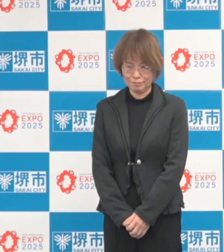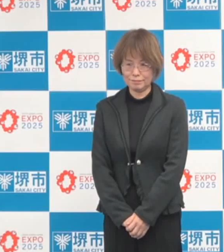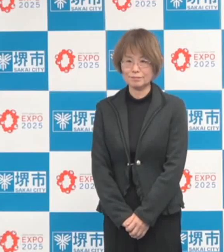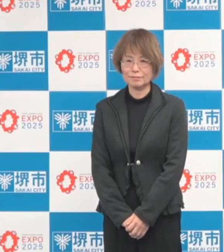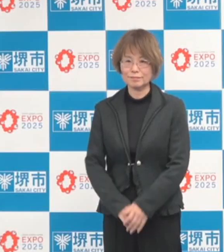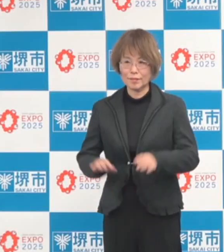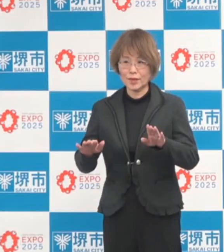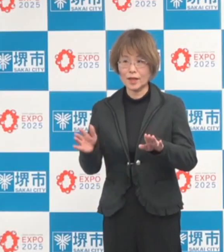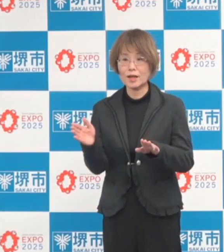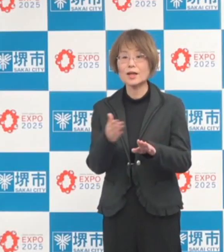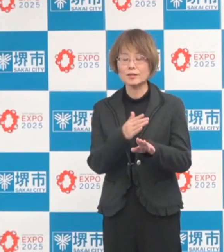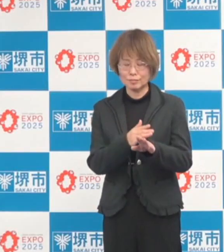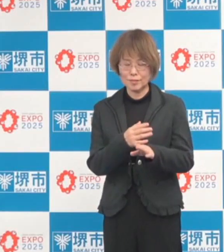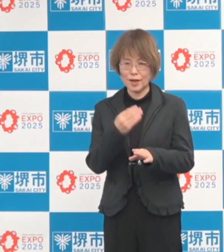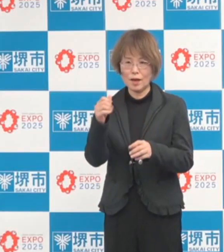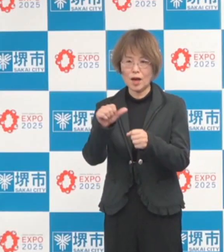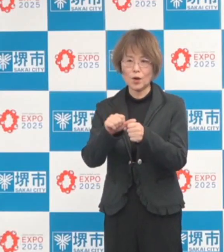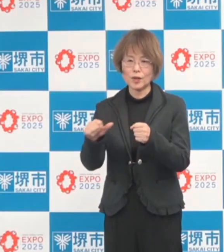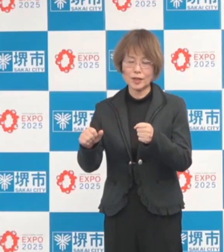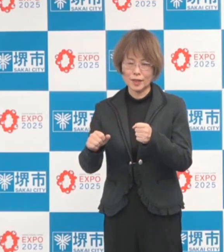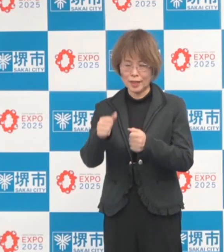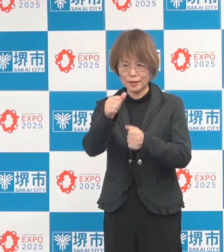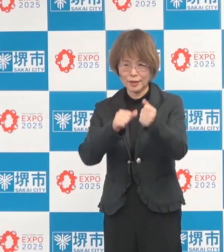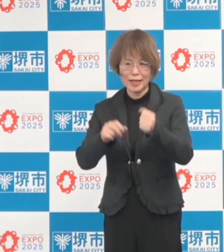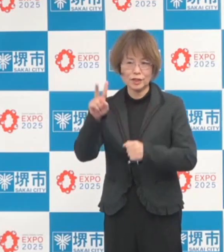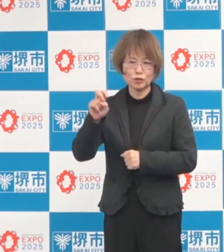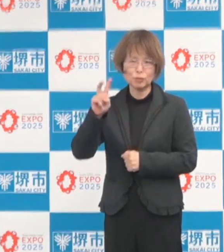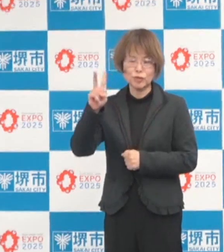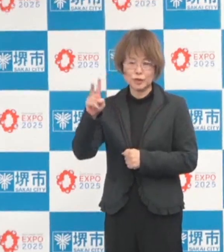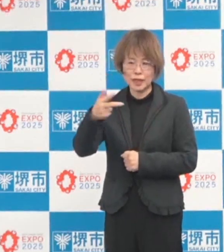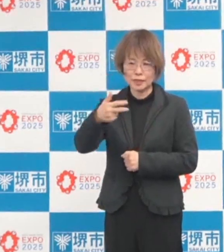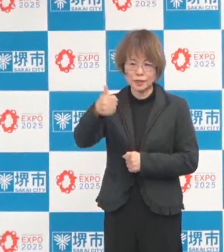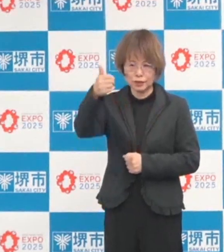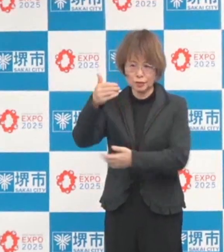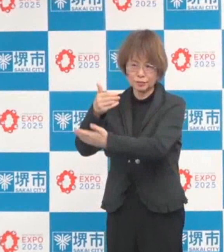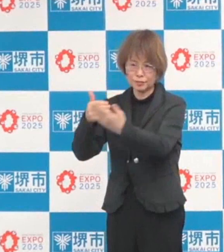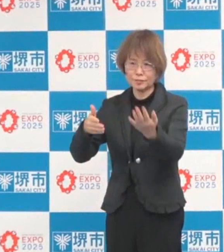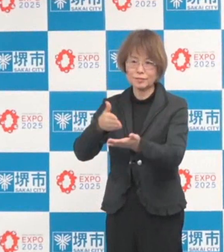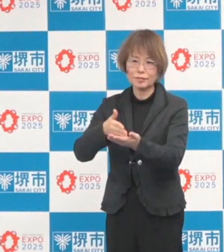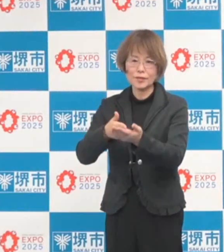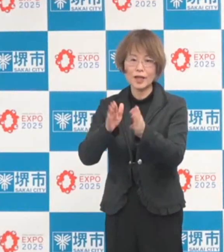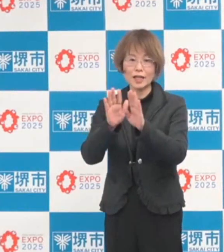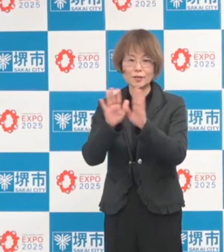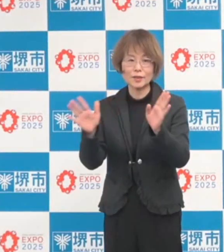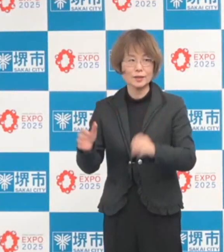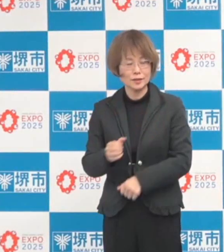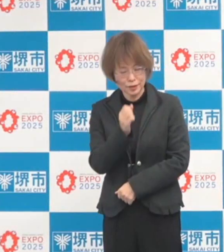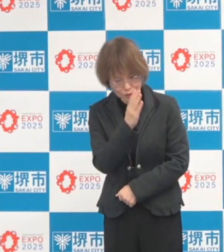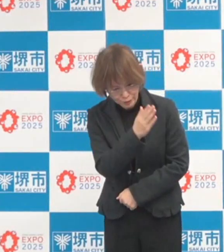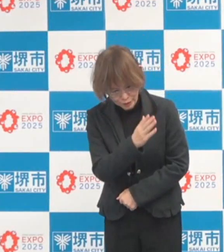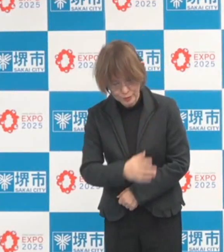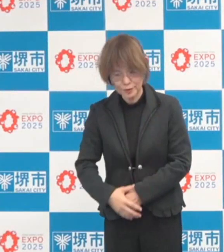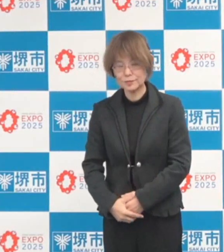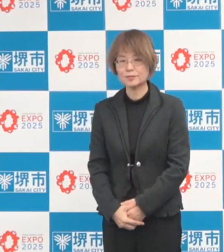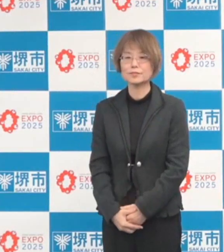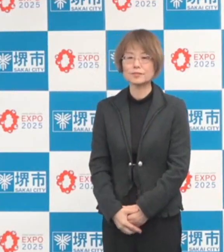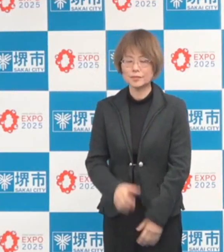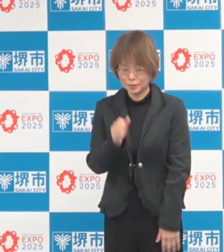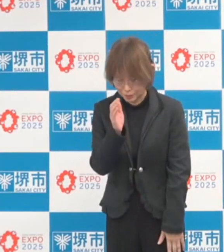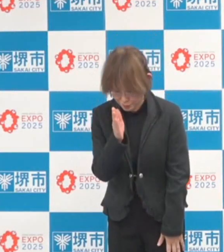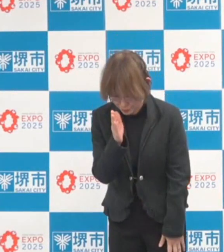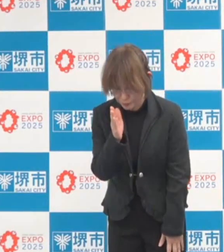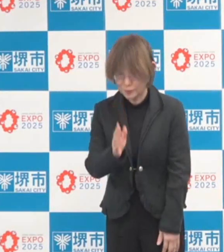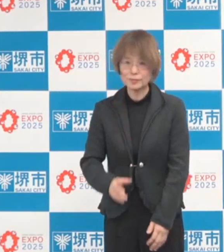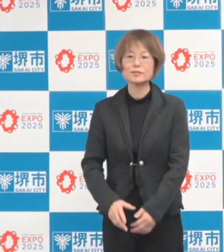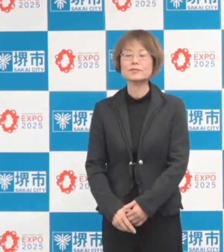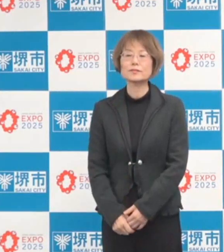それではただいまより令和5年度第22回市長記者会見を始めさせていただきます。長渕市長、よろしくお願いします。 よろしくお願いします